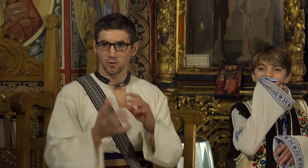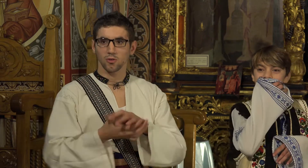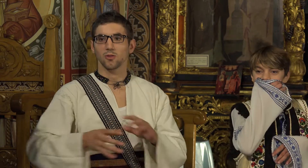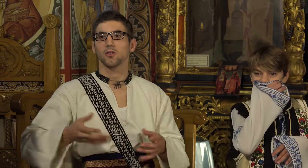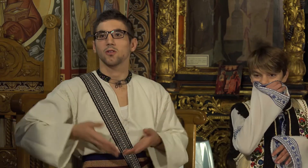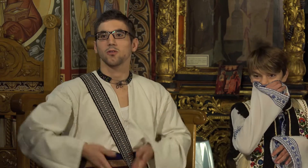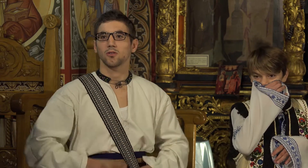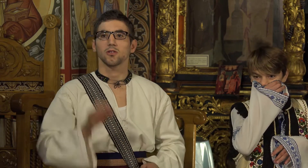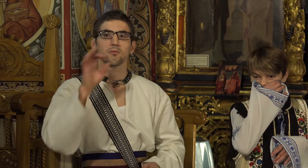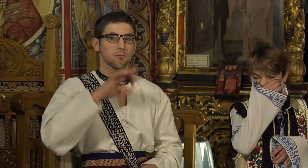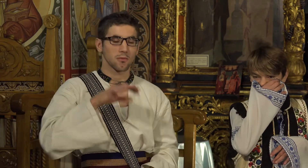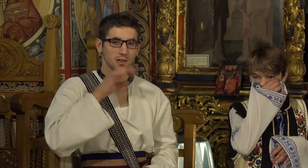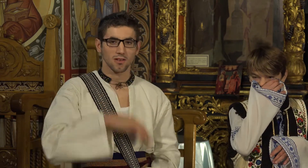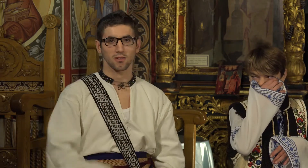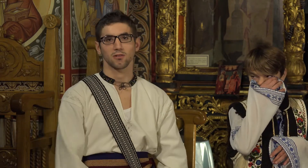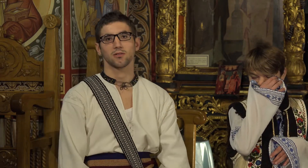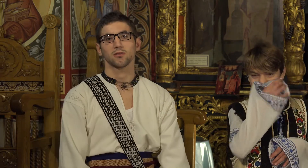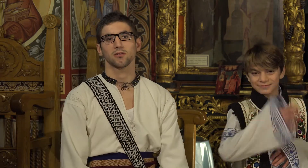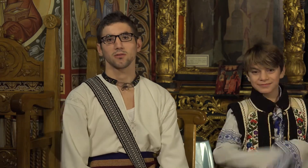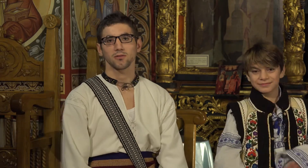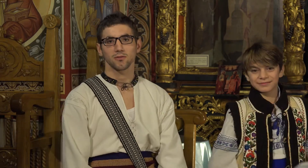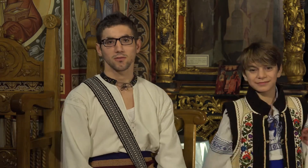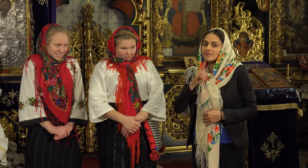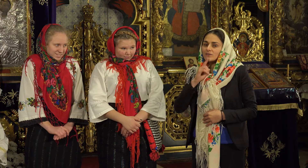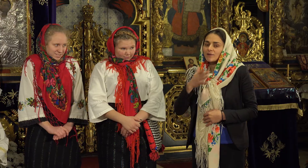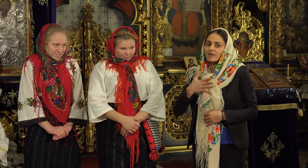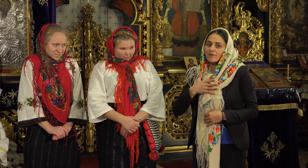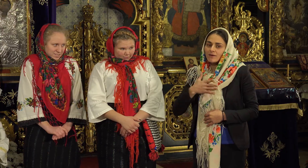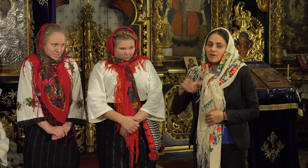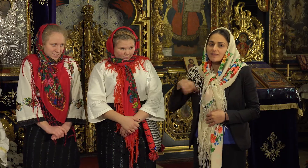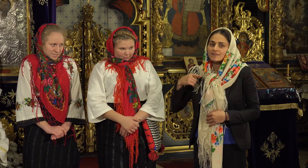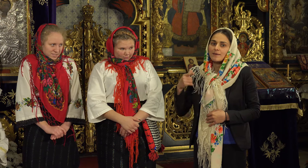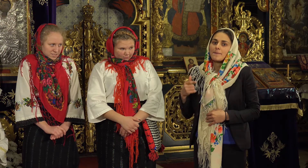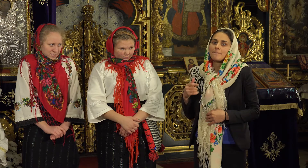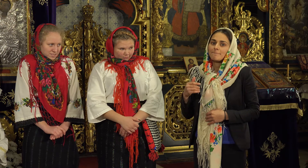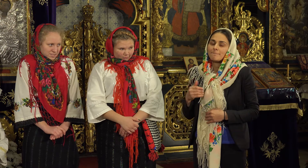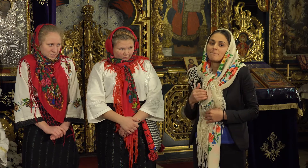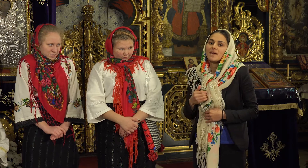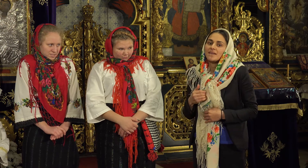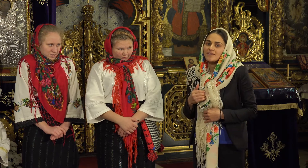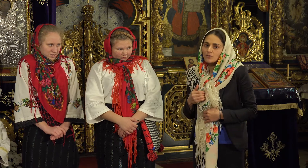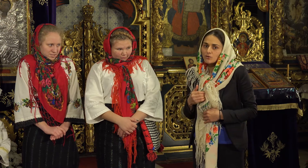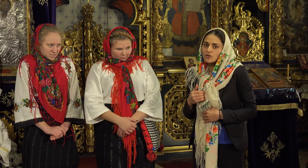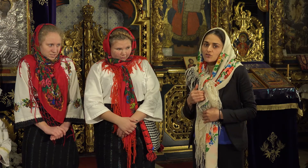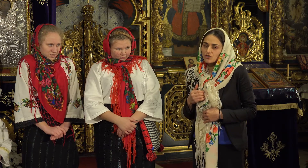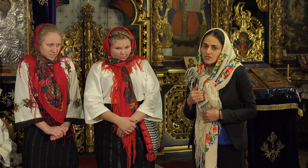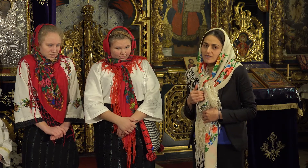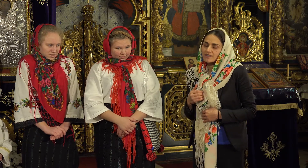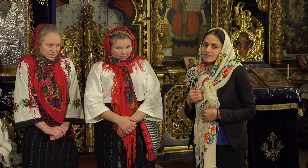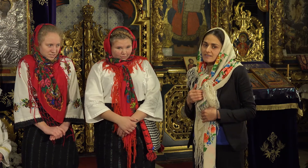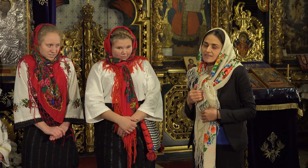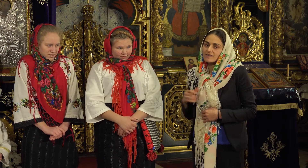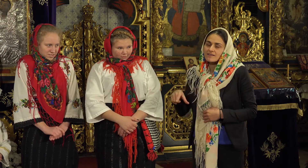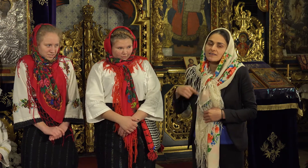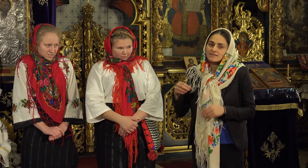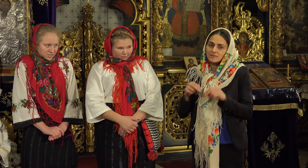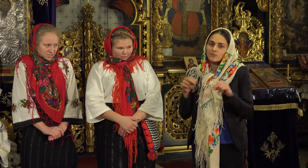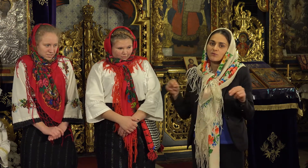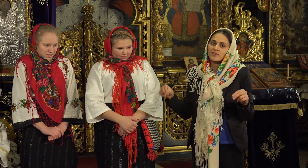M-am născut la Bacău. Numele meu este Mehedeniuc Georgeta Cristina, sunt